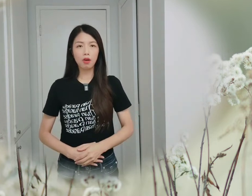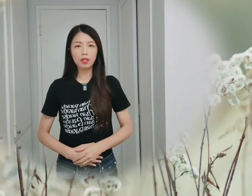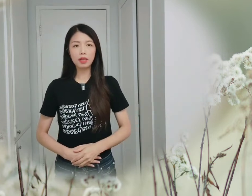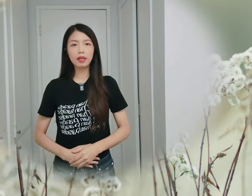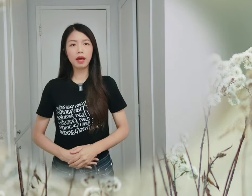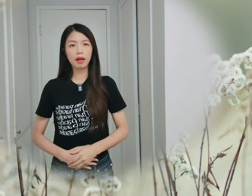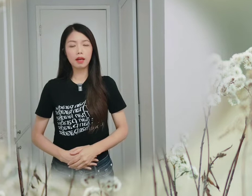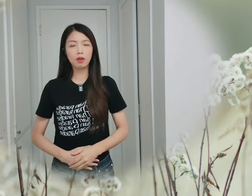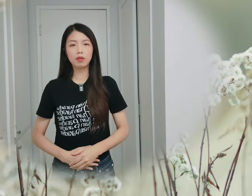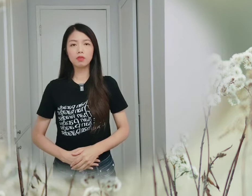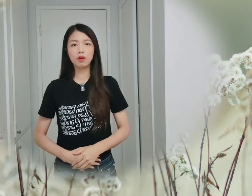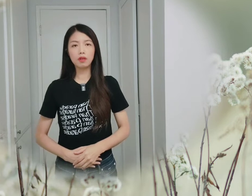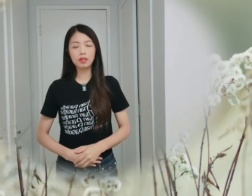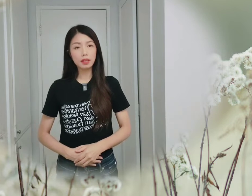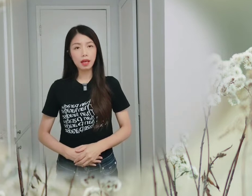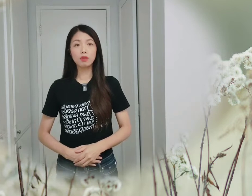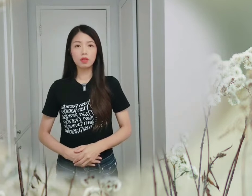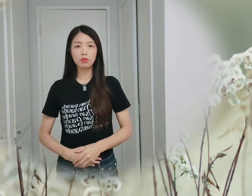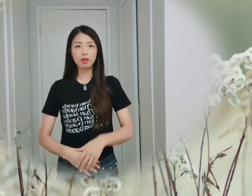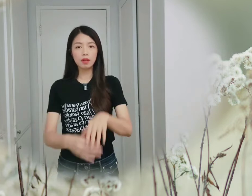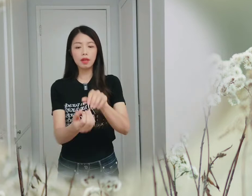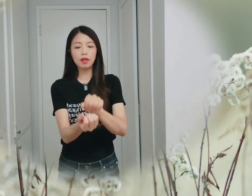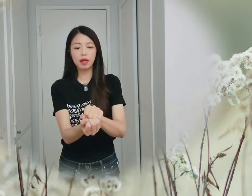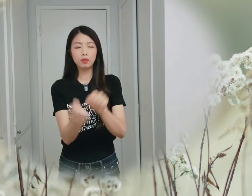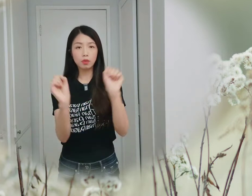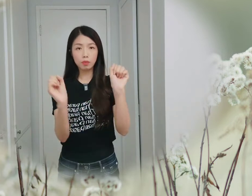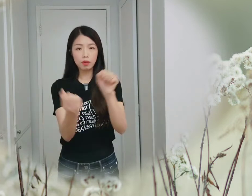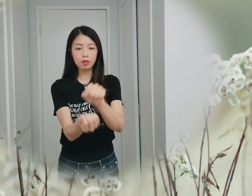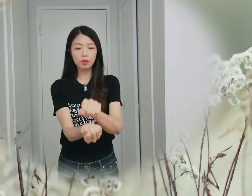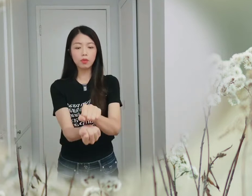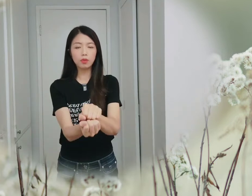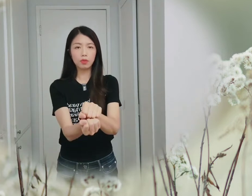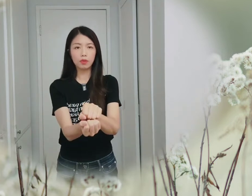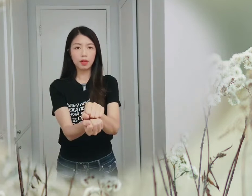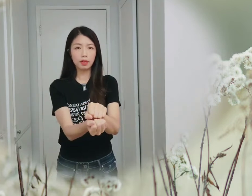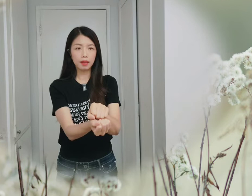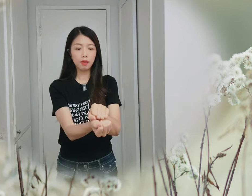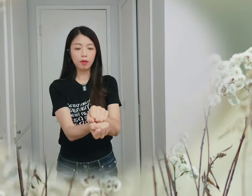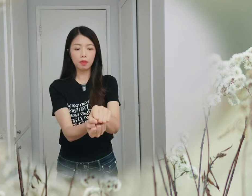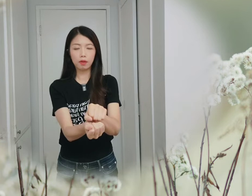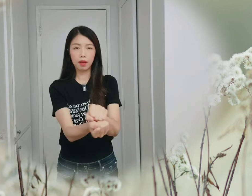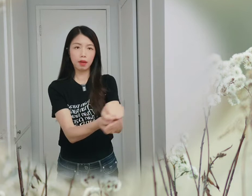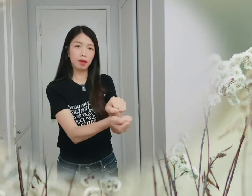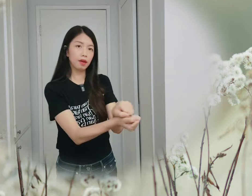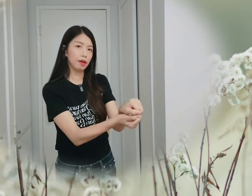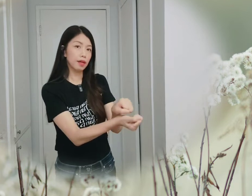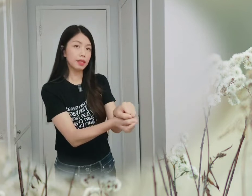씻기요. 씻기다. 이런 뜻의 수어는 씻다. 이런 뜻의 수어는 양손을 주먹 쥐시고 이 상태에서